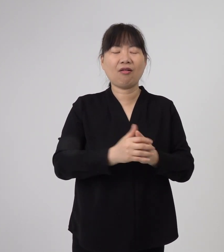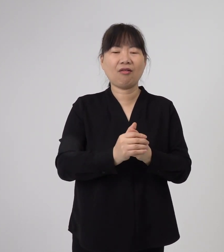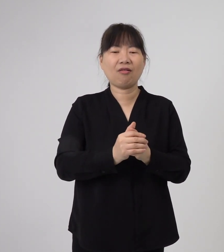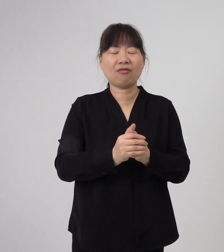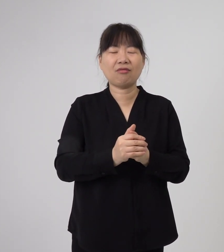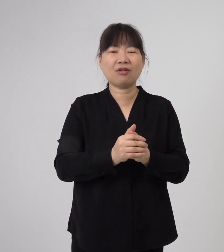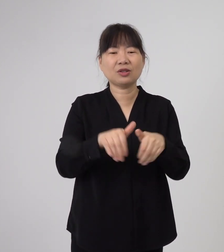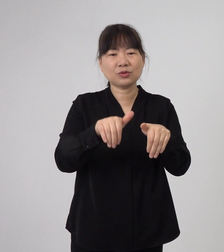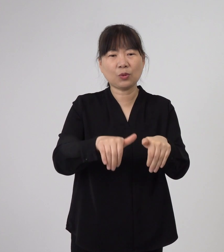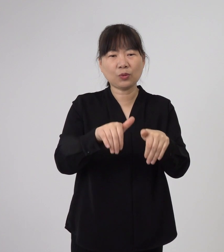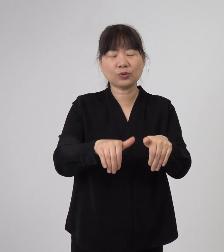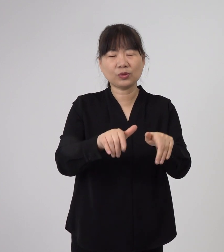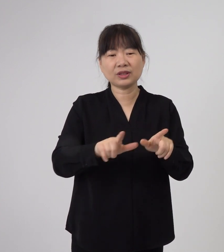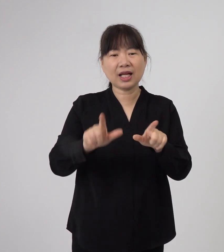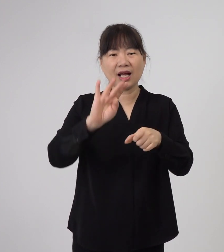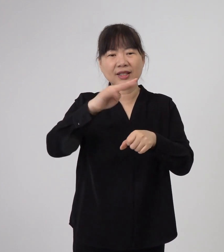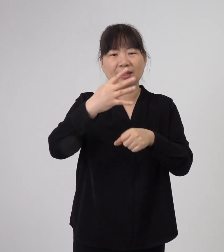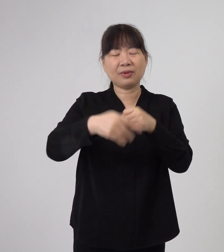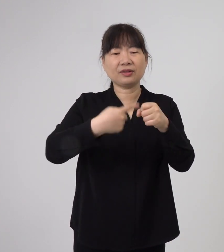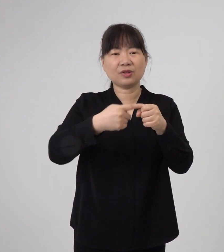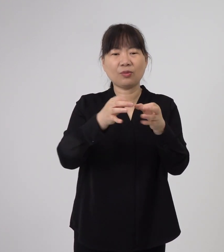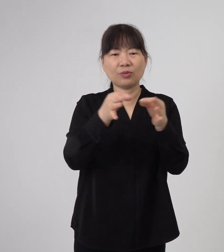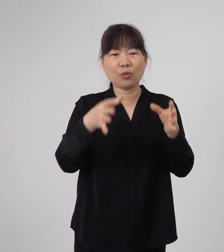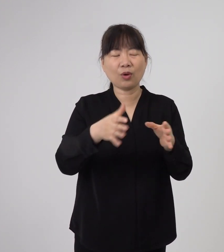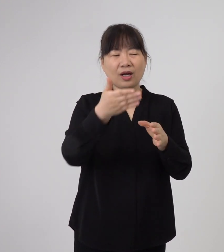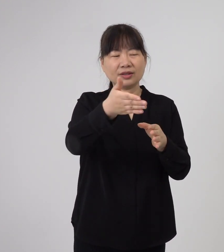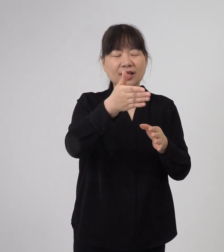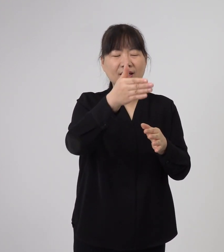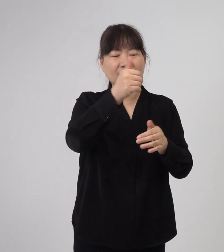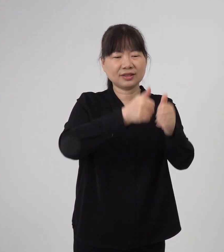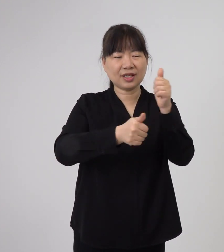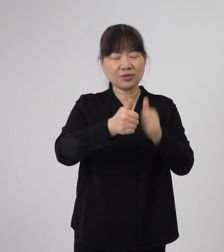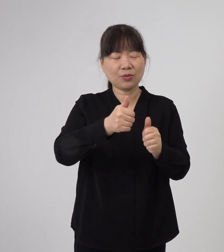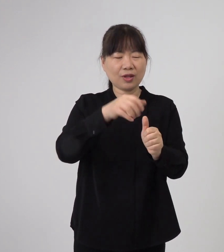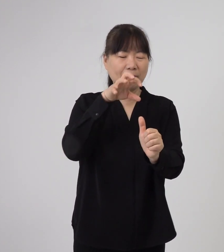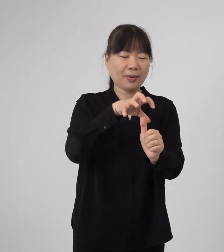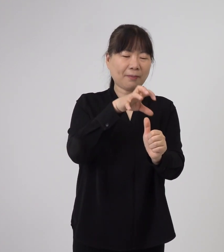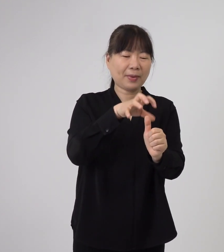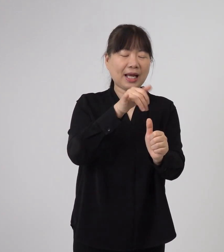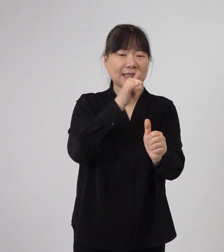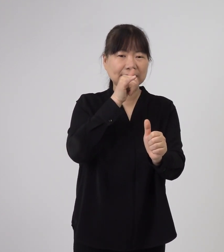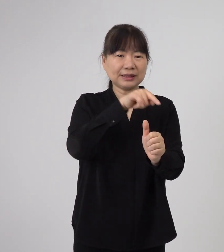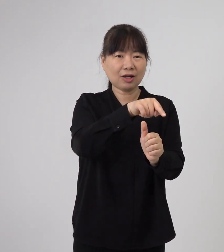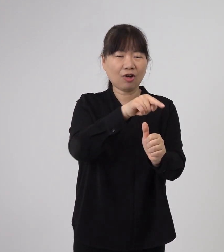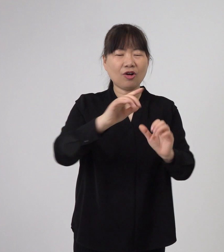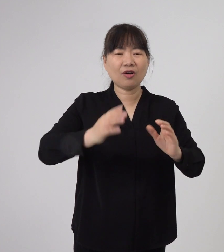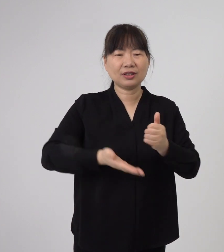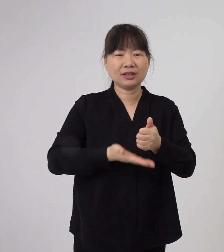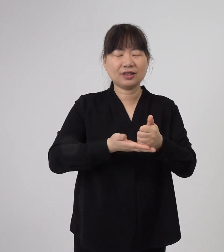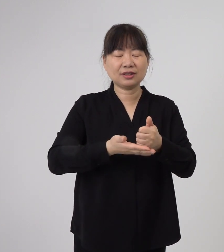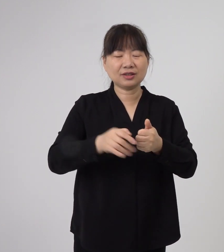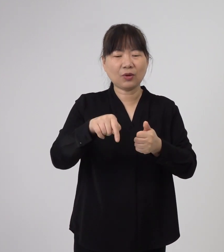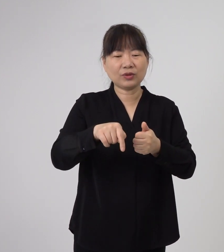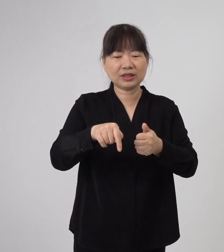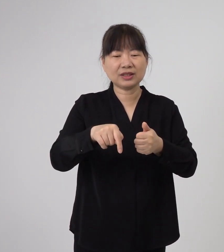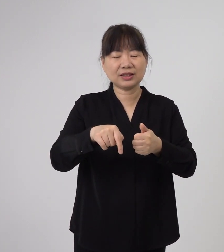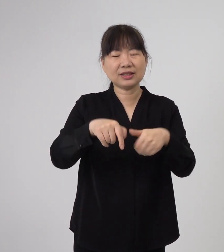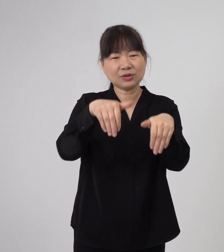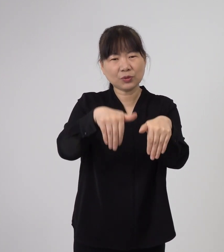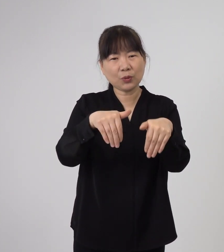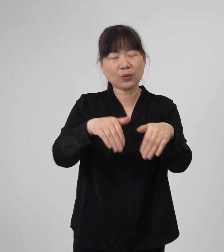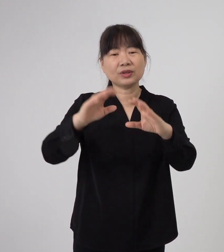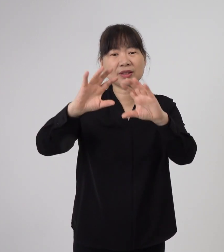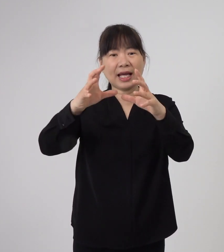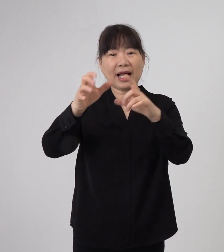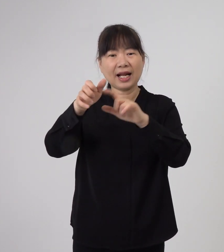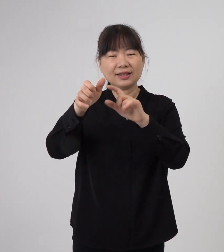그들은 400년 동안 네 자손을 괴롭히리니 그들이 섬기는 나라를 내가 징벌할지며 그